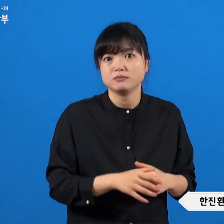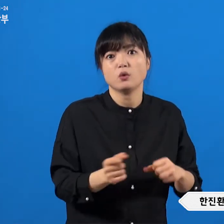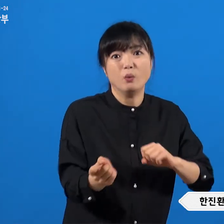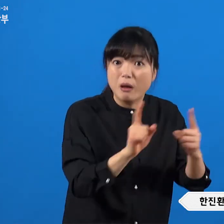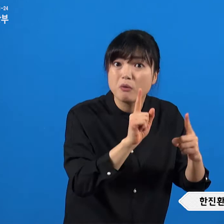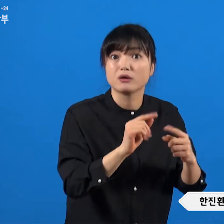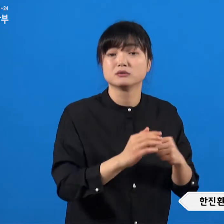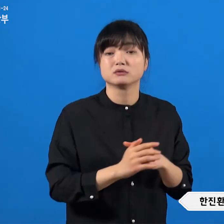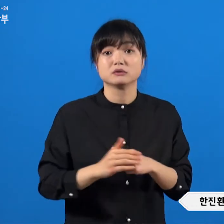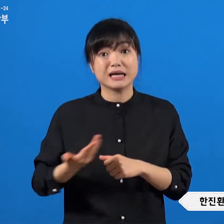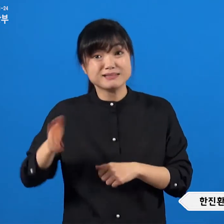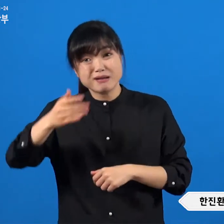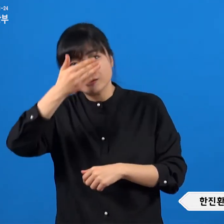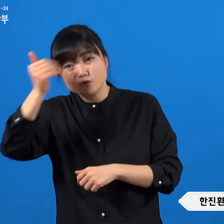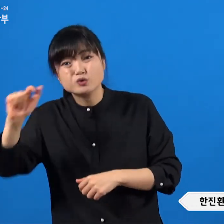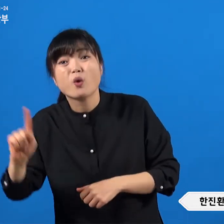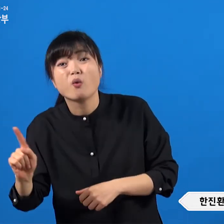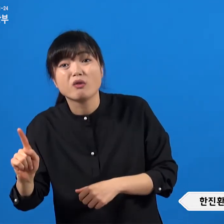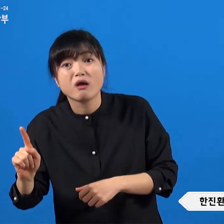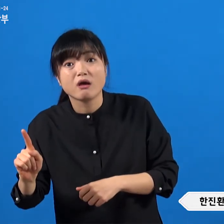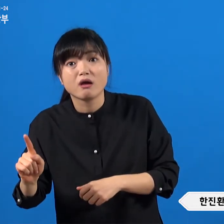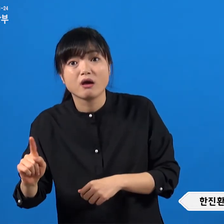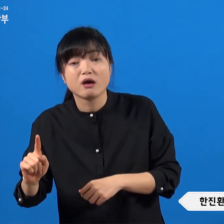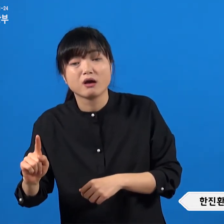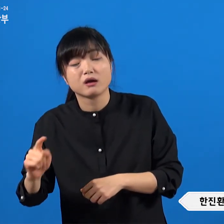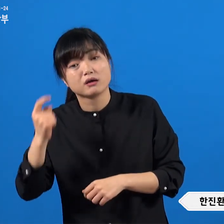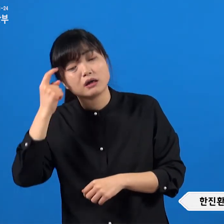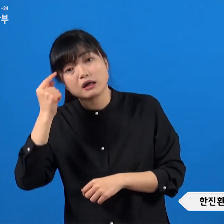그런데 그 청년은 그 생각을 하지 못했습니다.